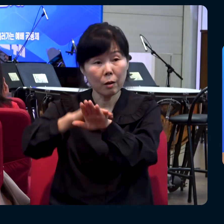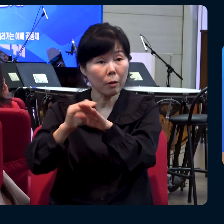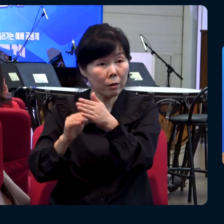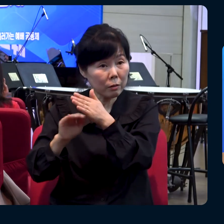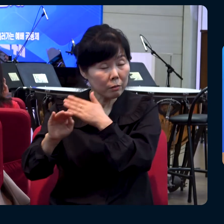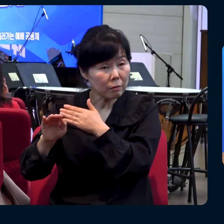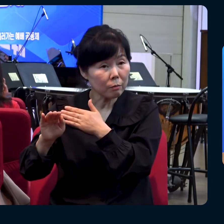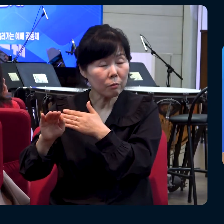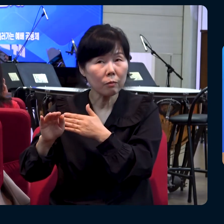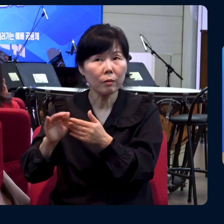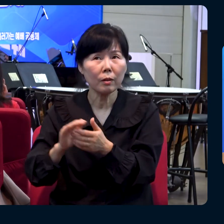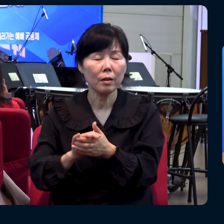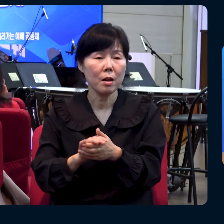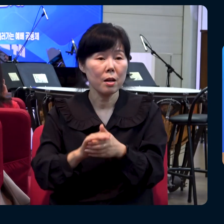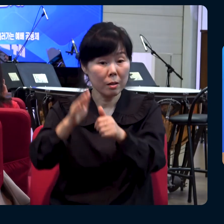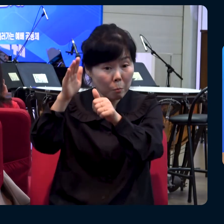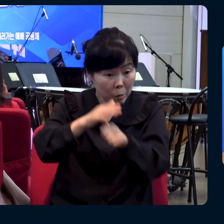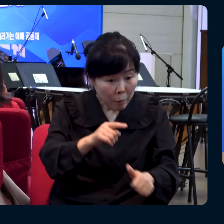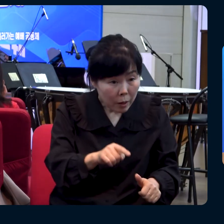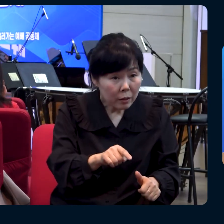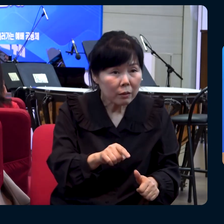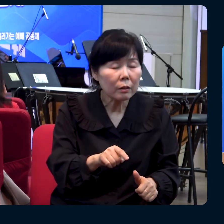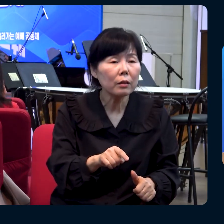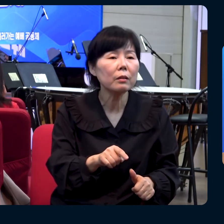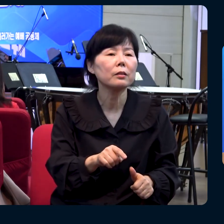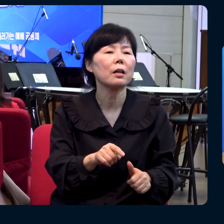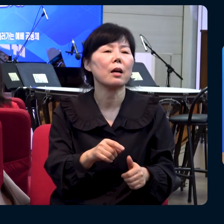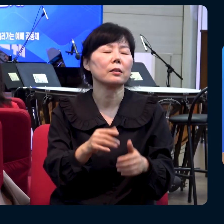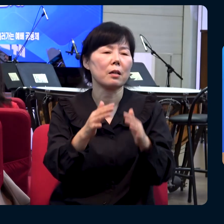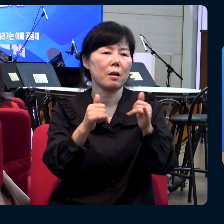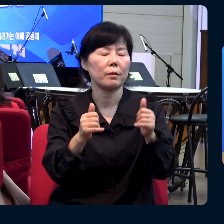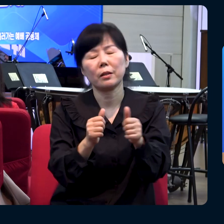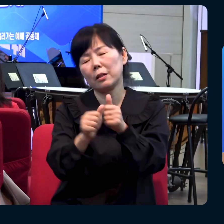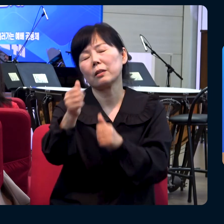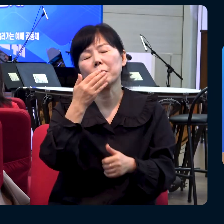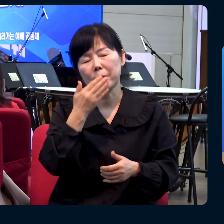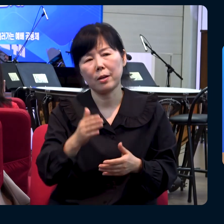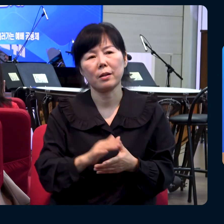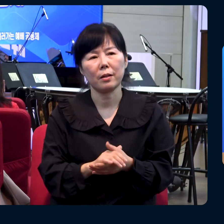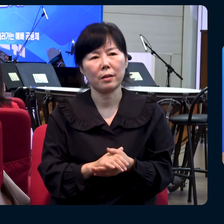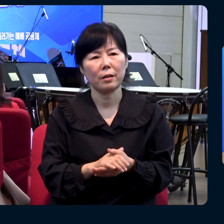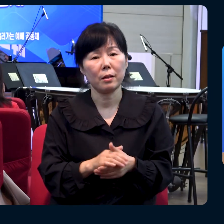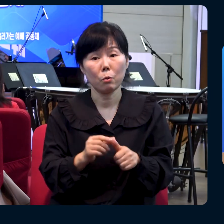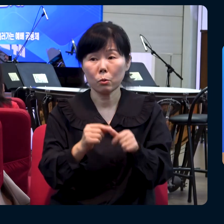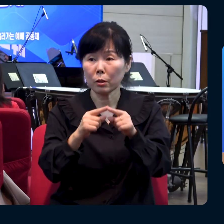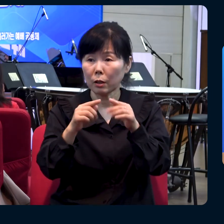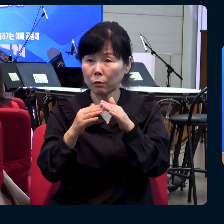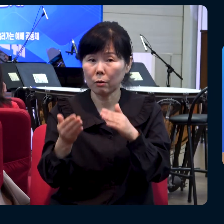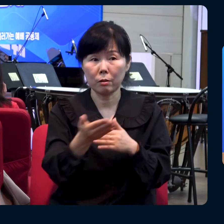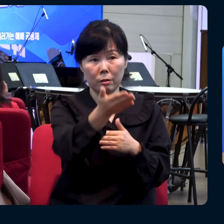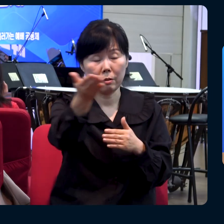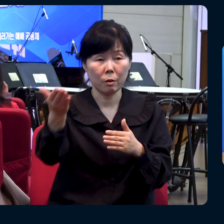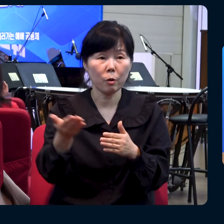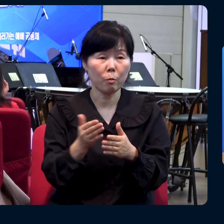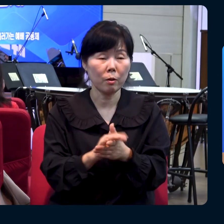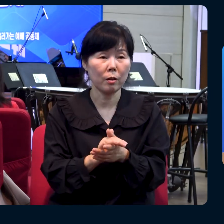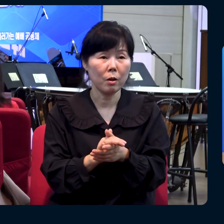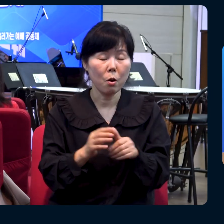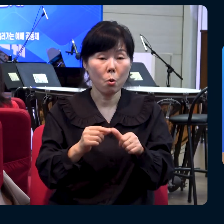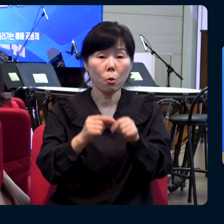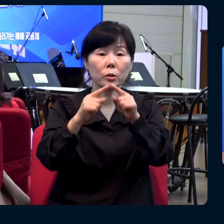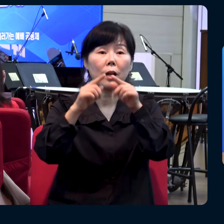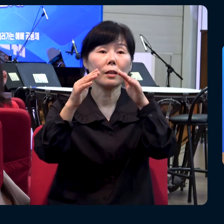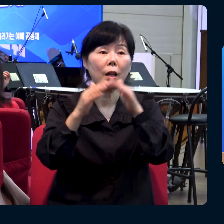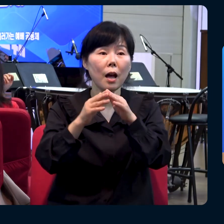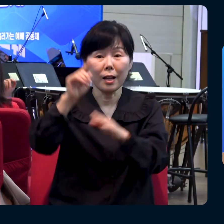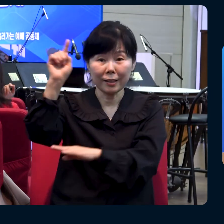일어나느냐? 패배했던 사람들이 이기게 될 줄로 믿습니다. 나도 이번 주에는 이기리라. 호산나 교회는 호산나